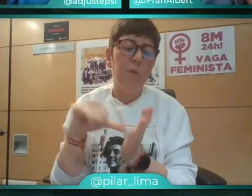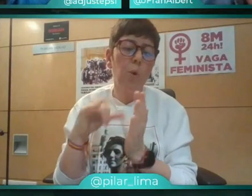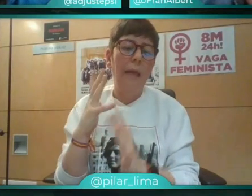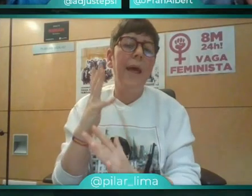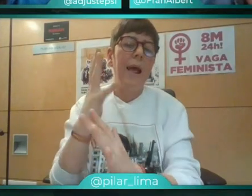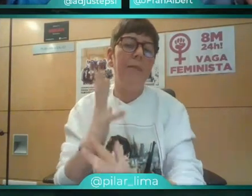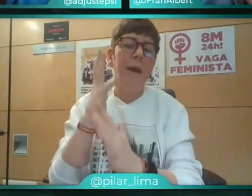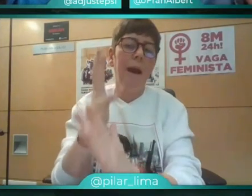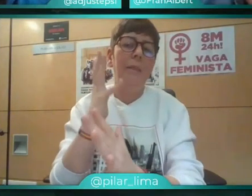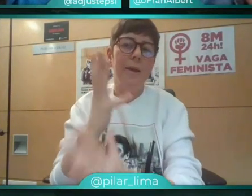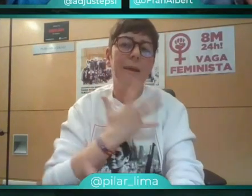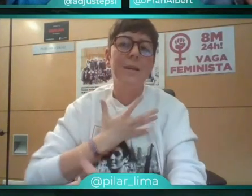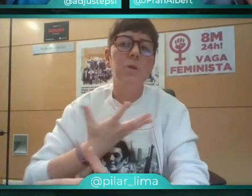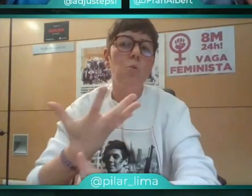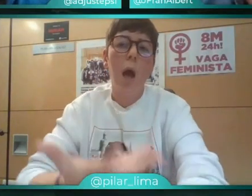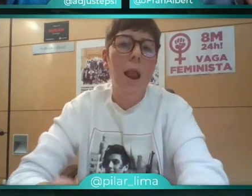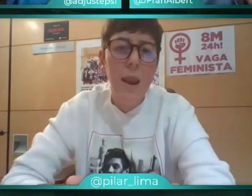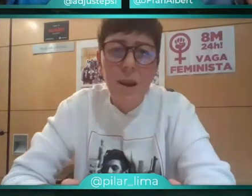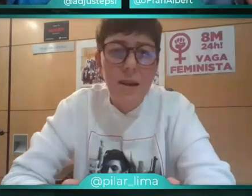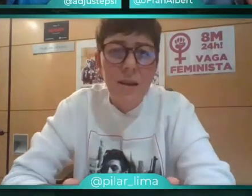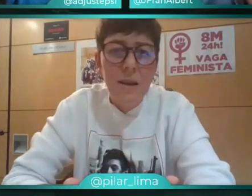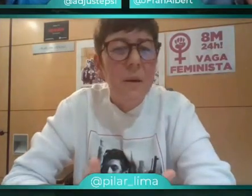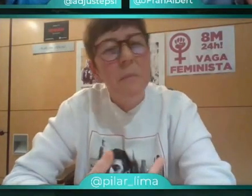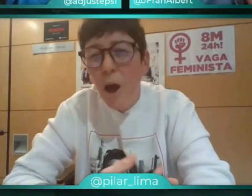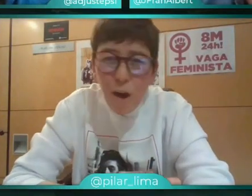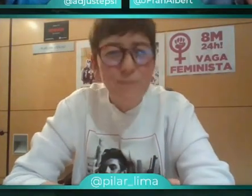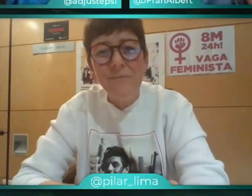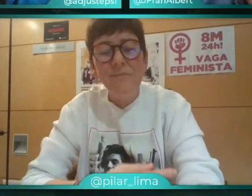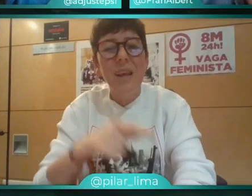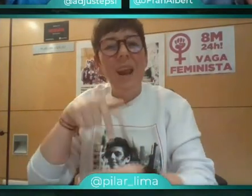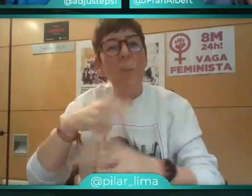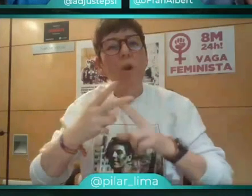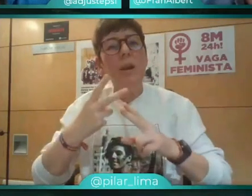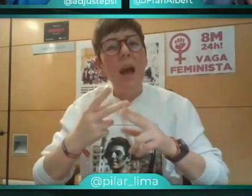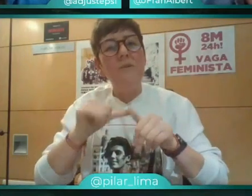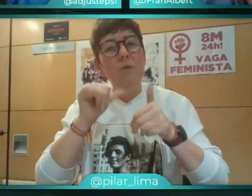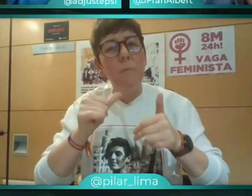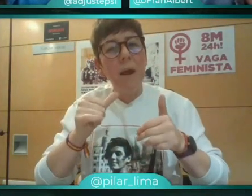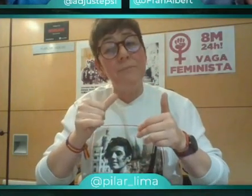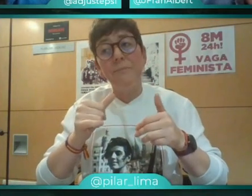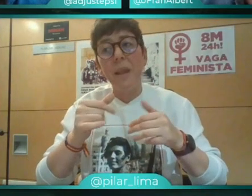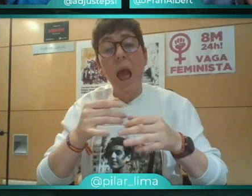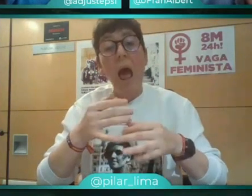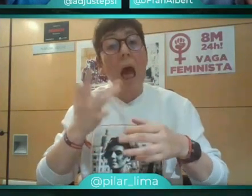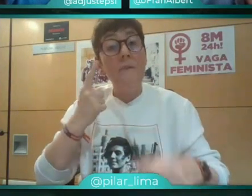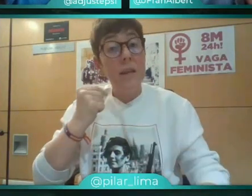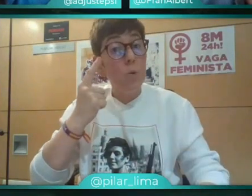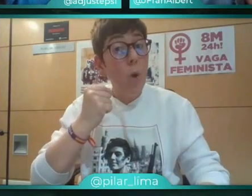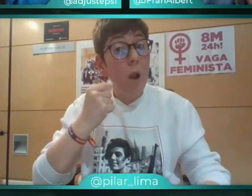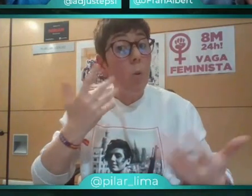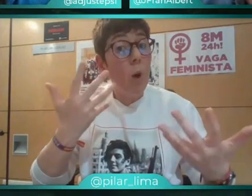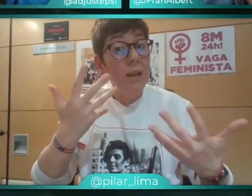a 10 años cómo queremos una ciudad qué queremos en las décadas siguientes qué proyecto de Ciudad queremos y tenemos que visualizarlo